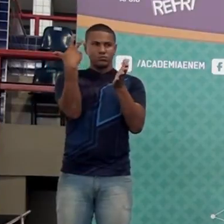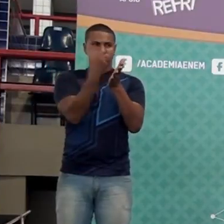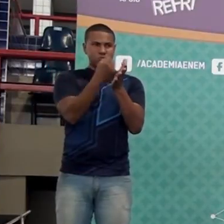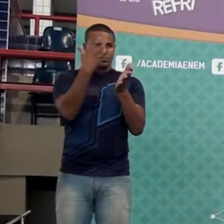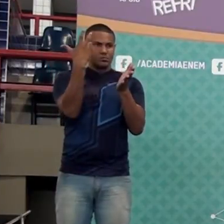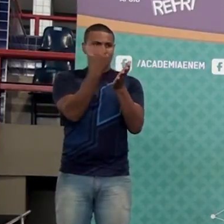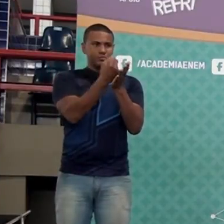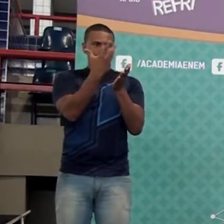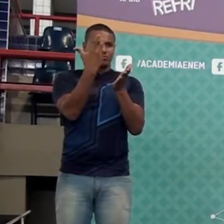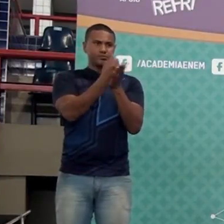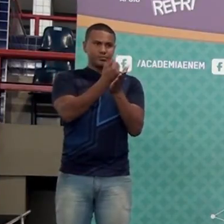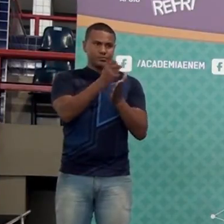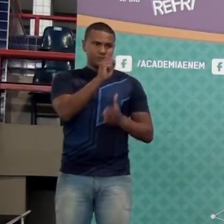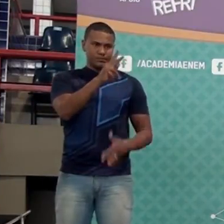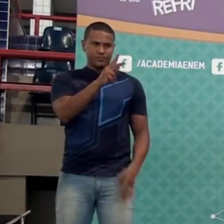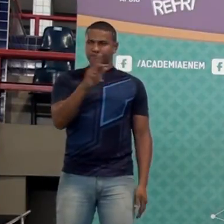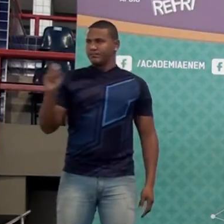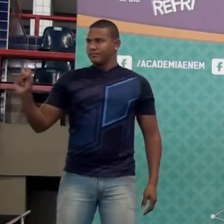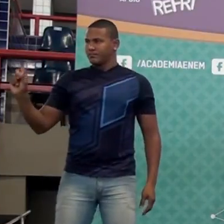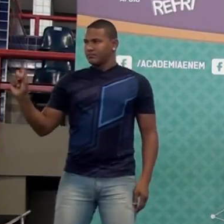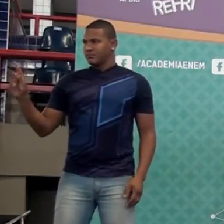energia solar.